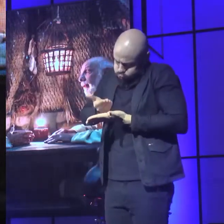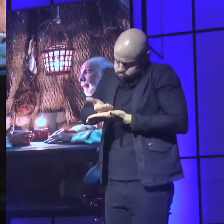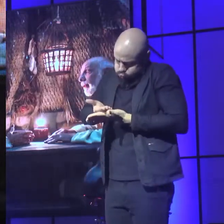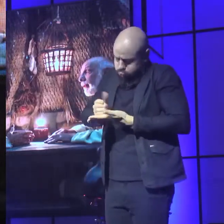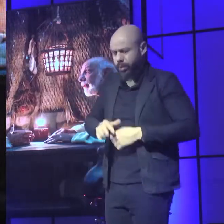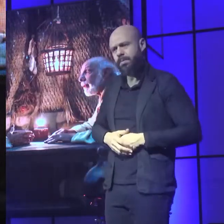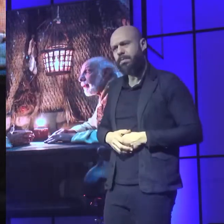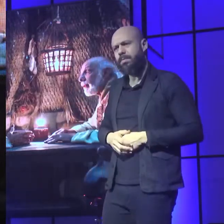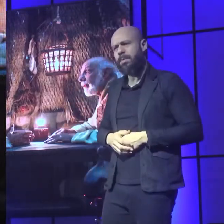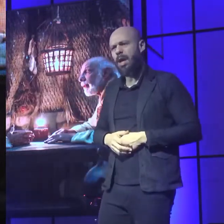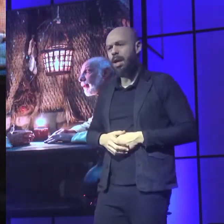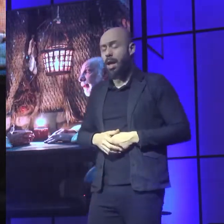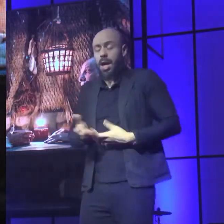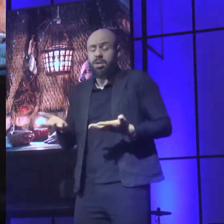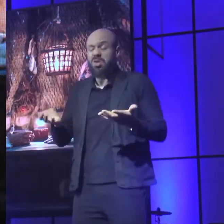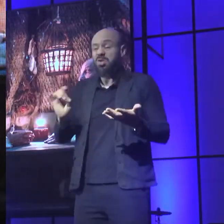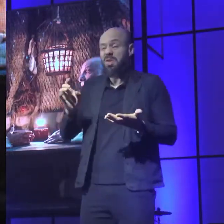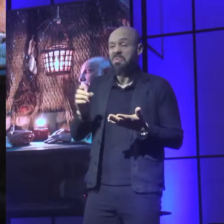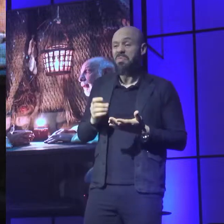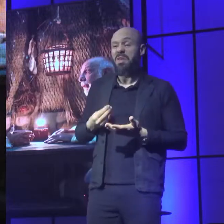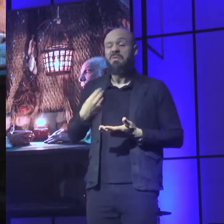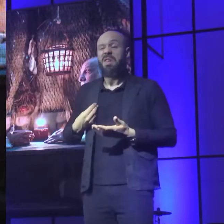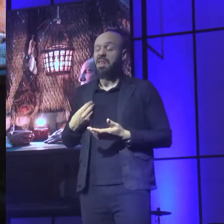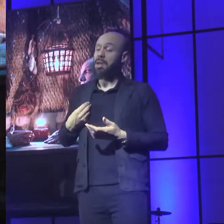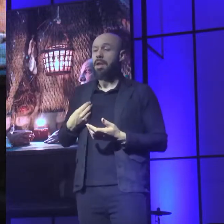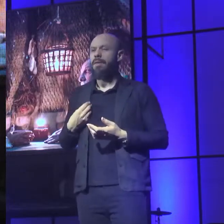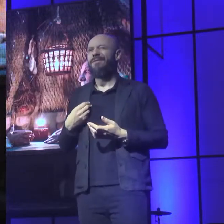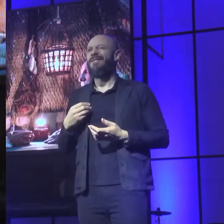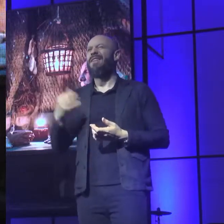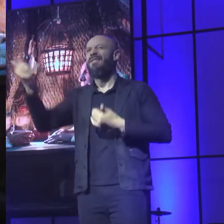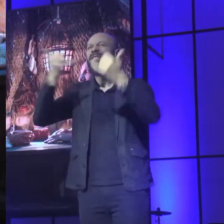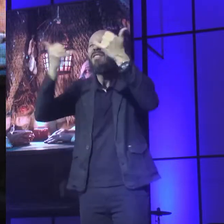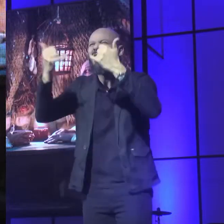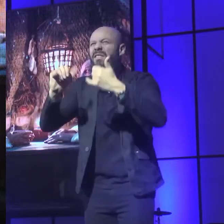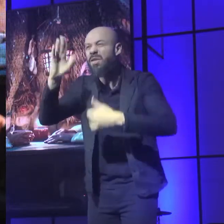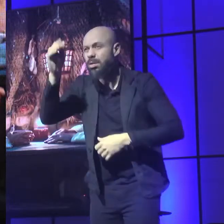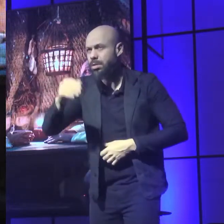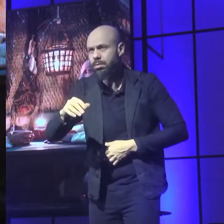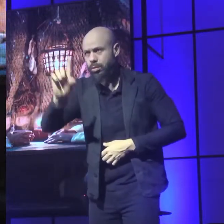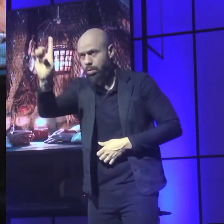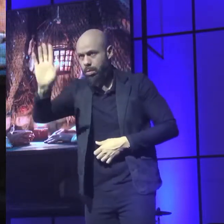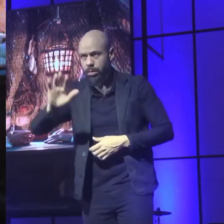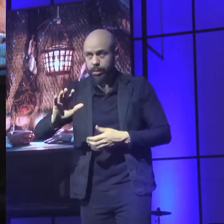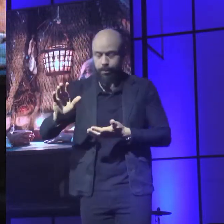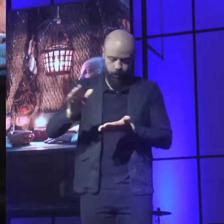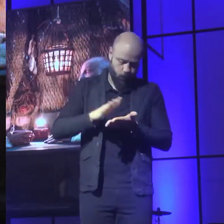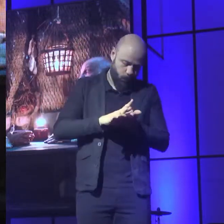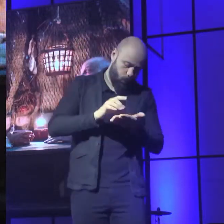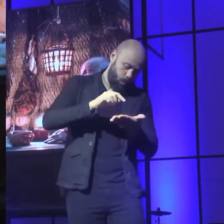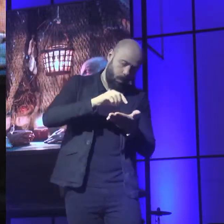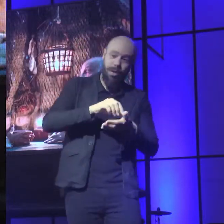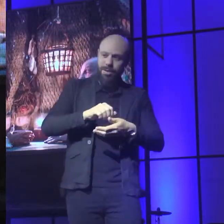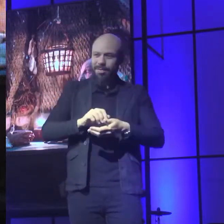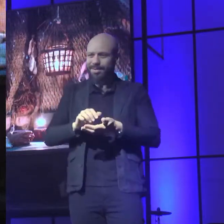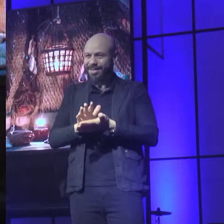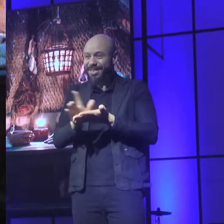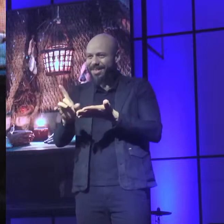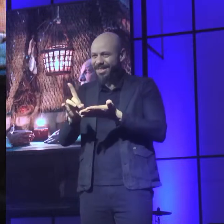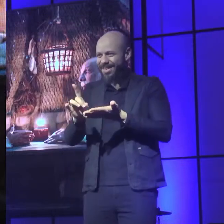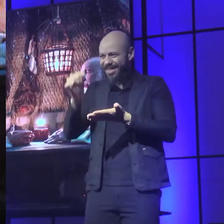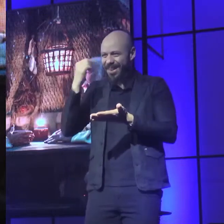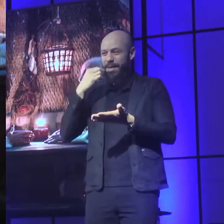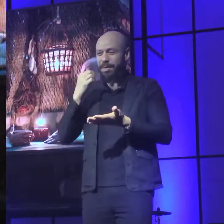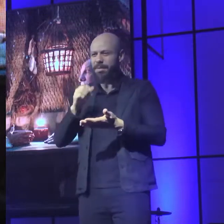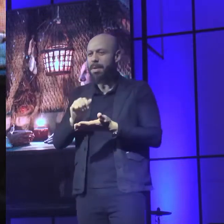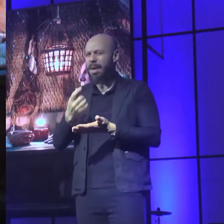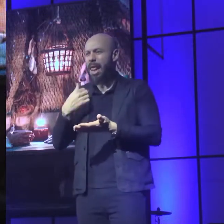se conformou a viver com falsas notícias. Ele não se conformou a viver uma vida sem